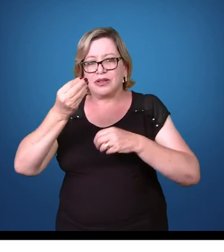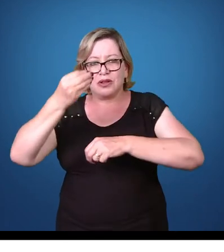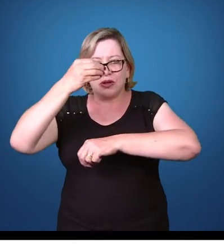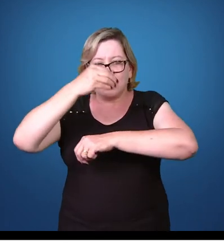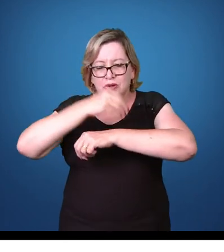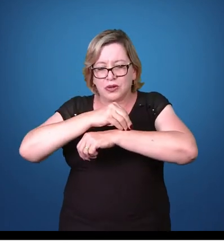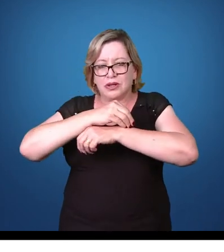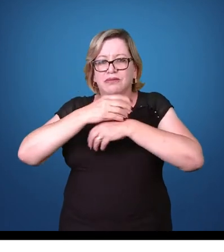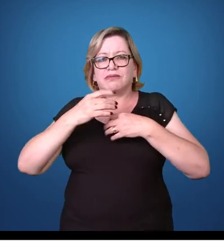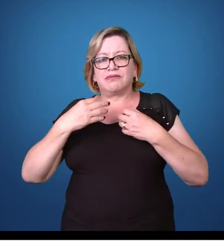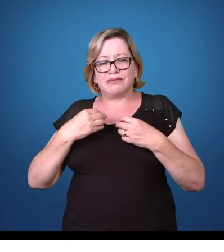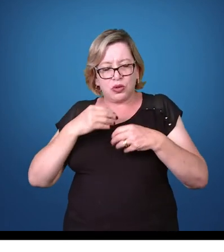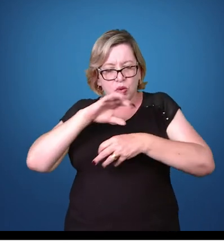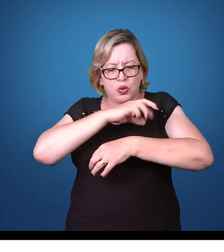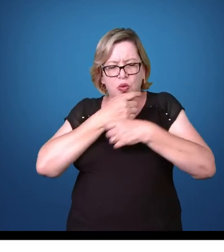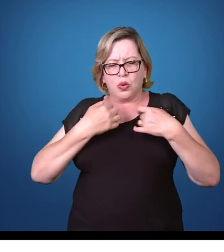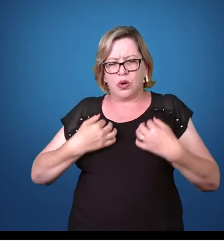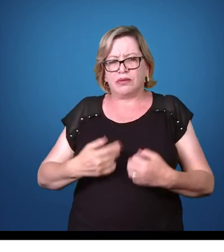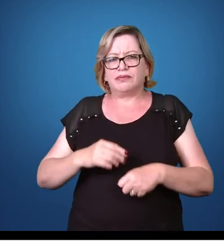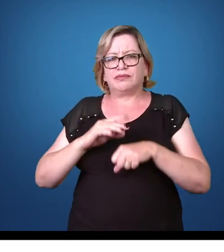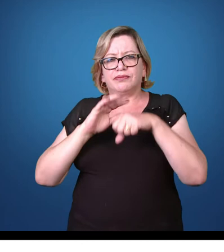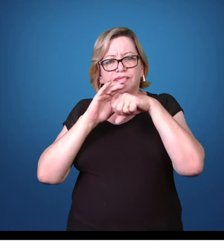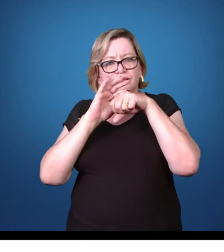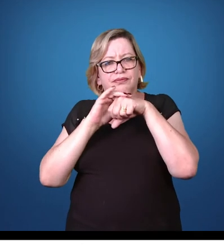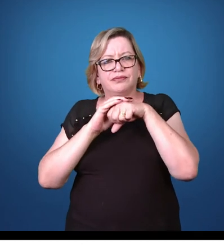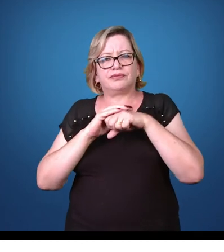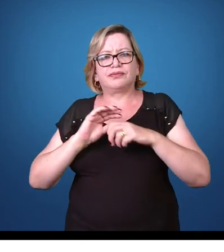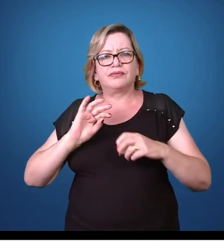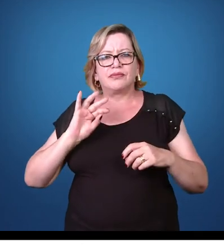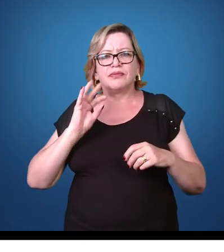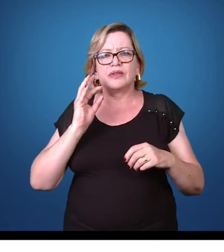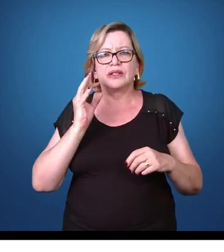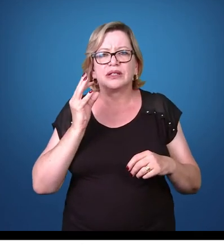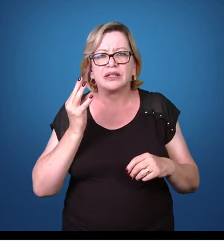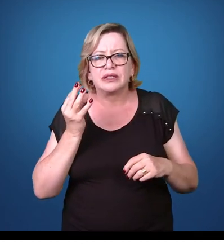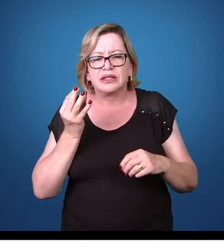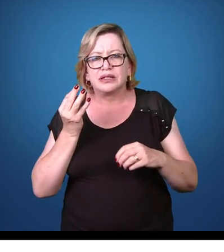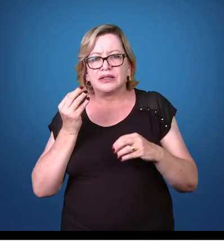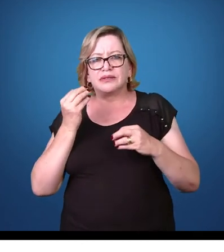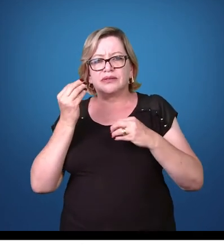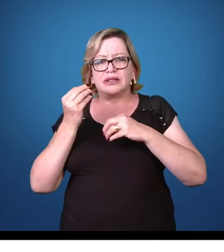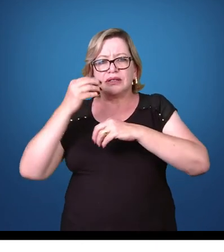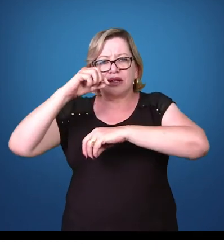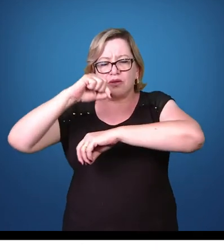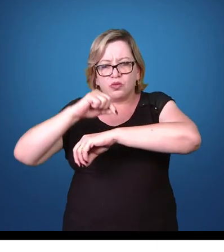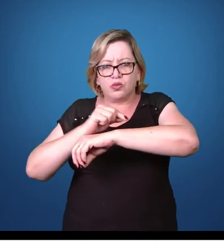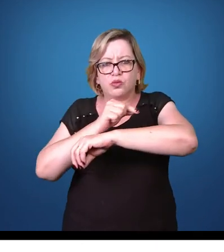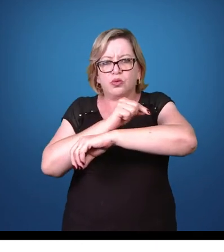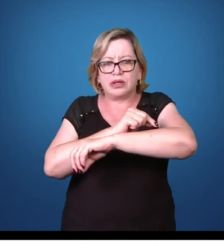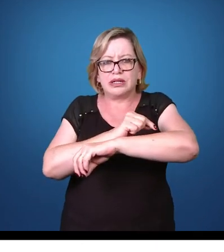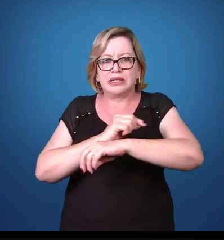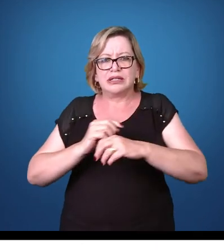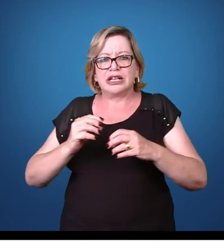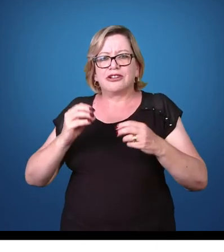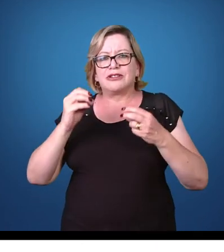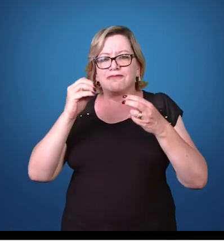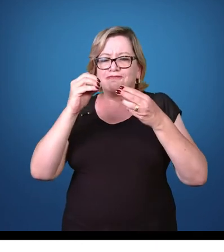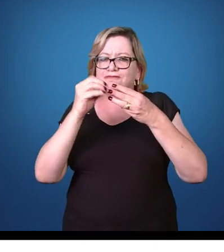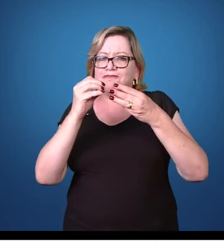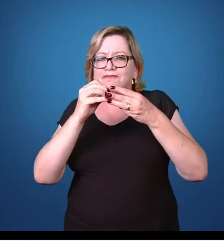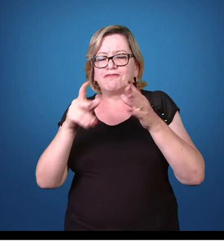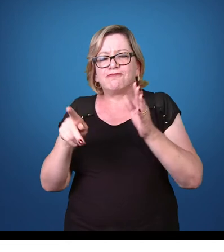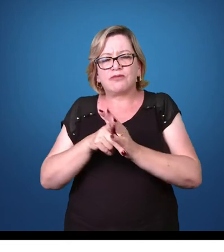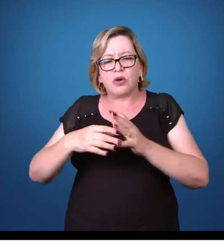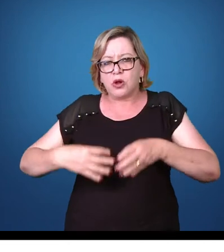desse protozoário, as formas esporozoítas elas conseguem chegar às células do fígado